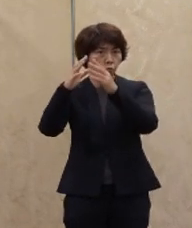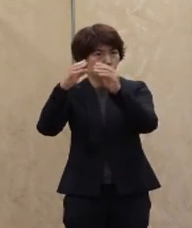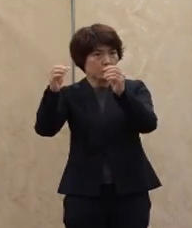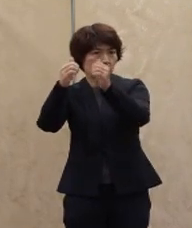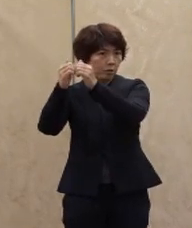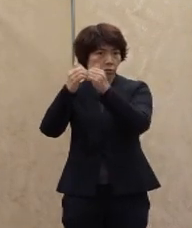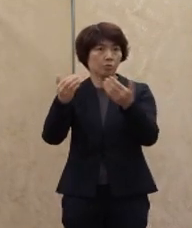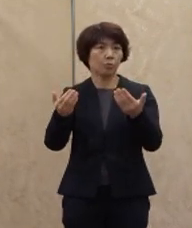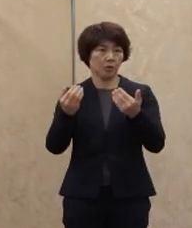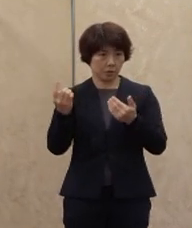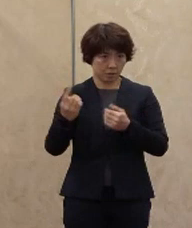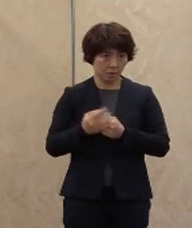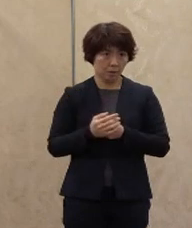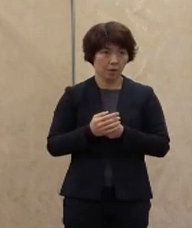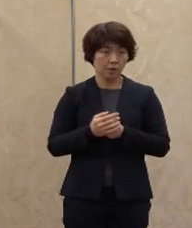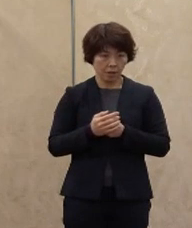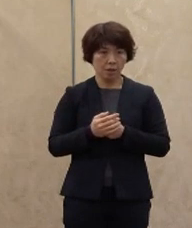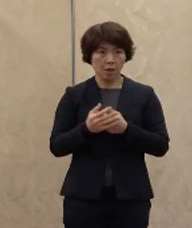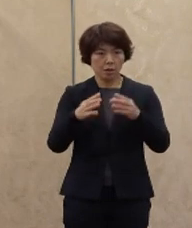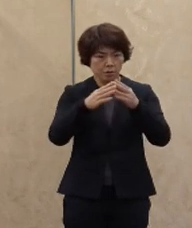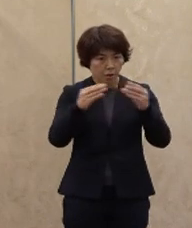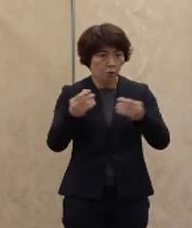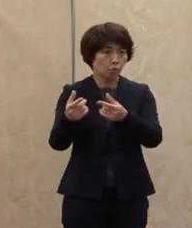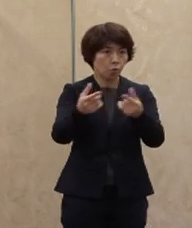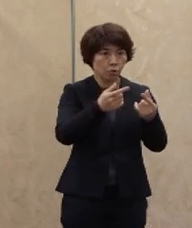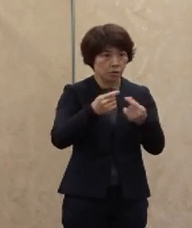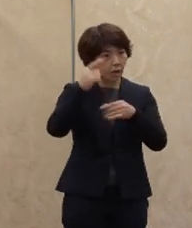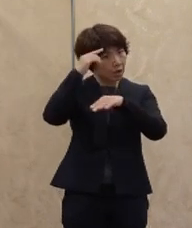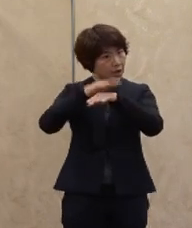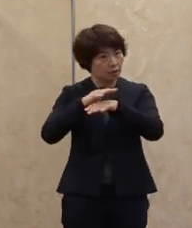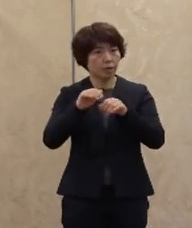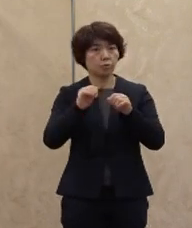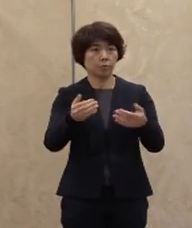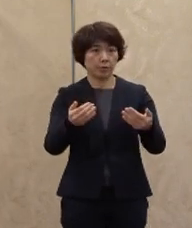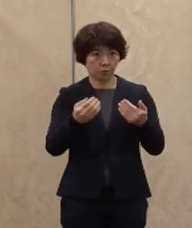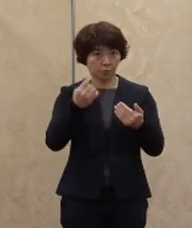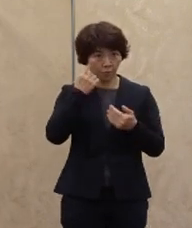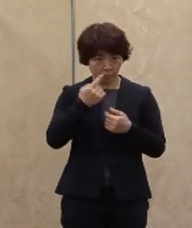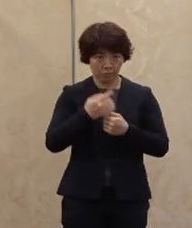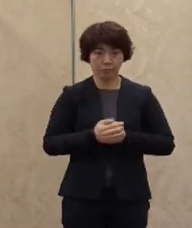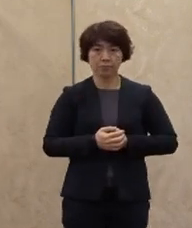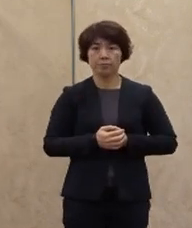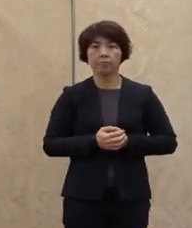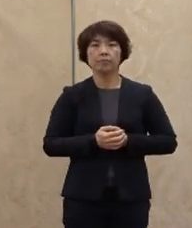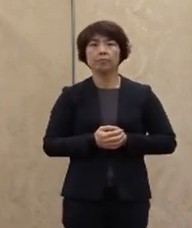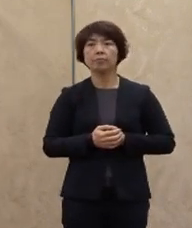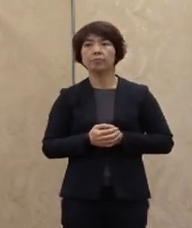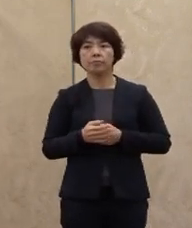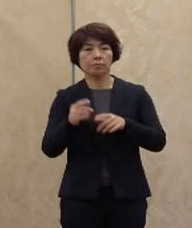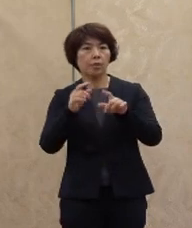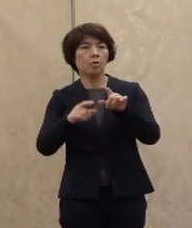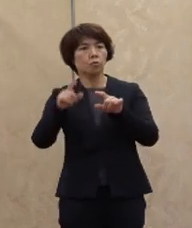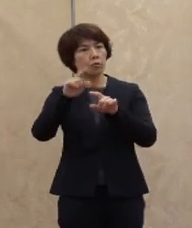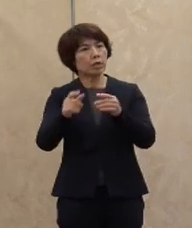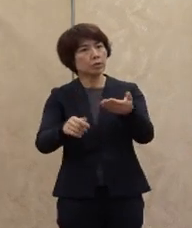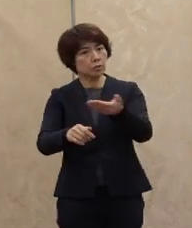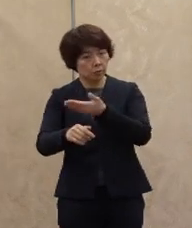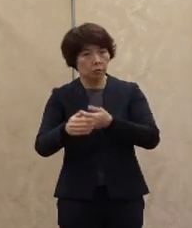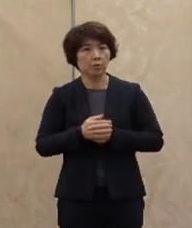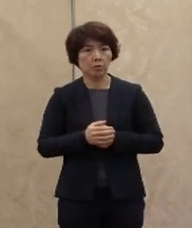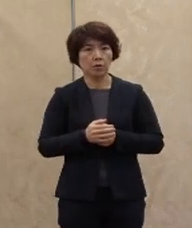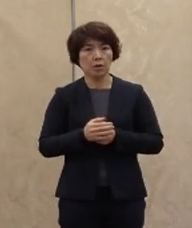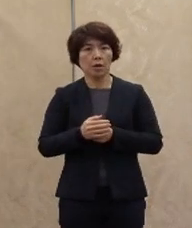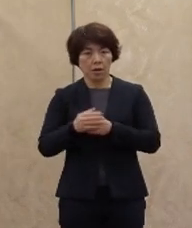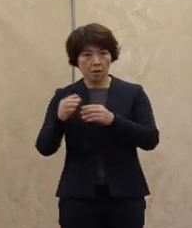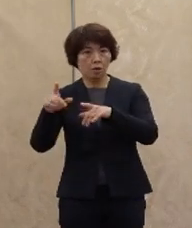になるので、統一してやっていく必要があるんじゃないかと僕は思ってます。 はい、どうぞ。 あ、追加です。すみません。毎日新聞石川です。首都圏の